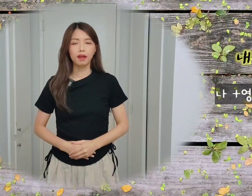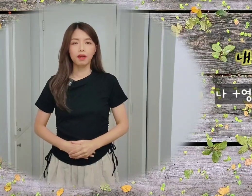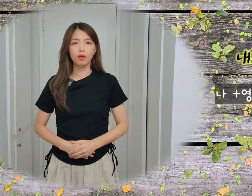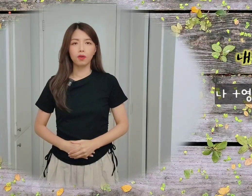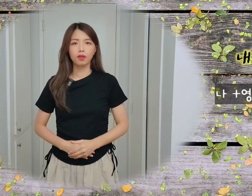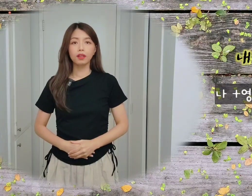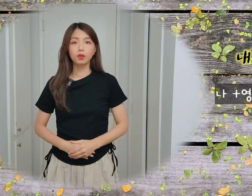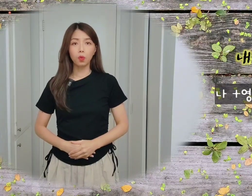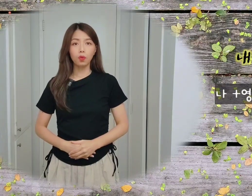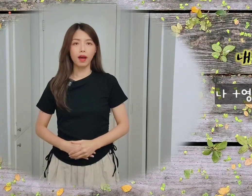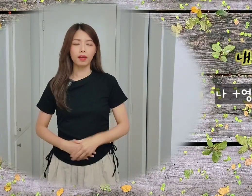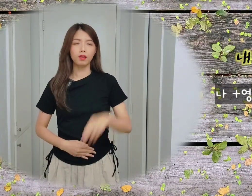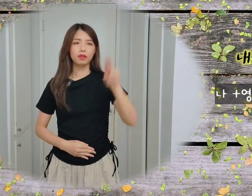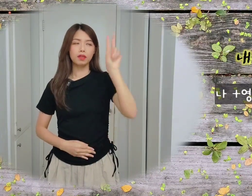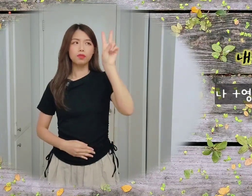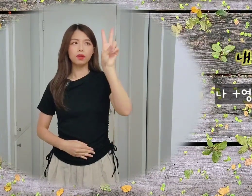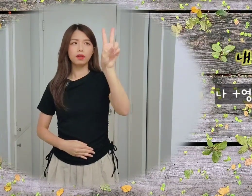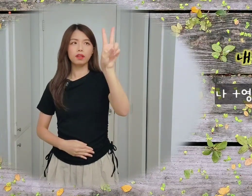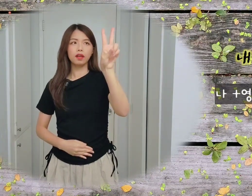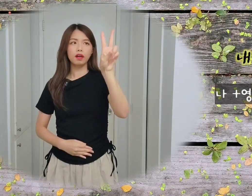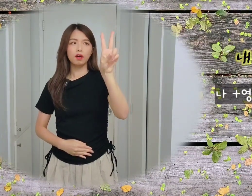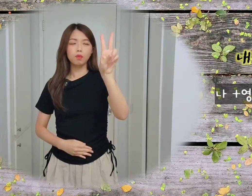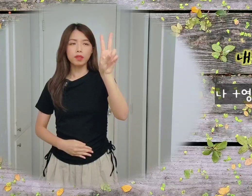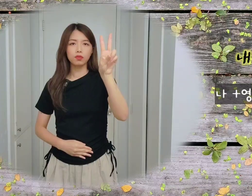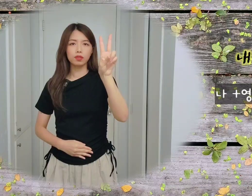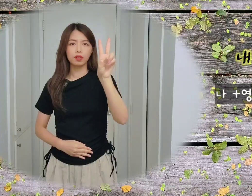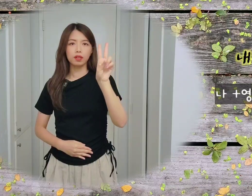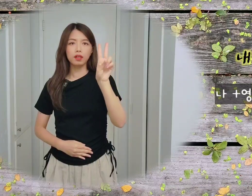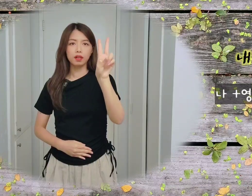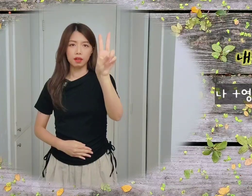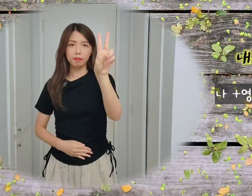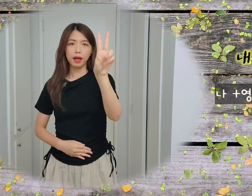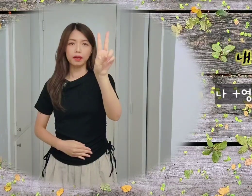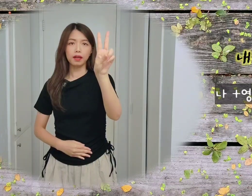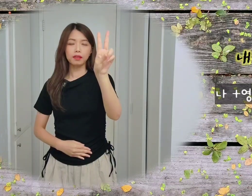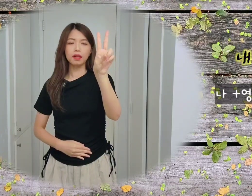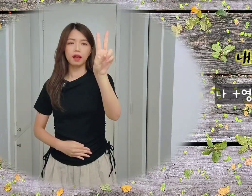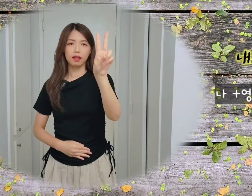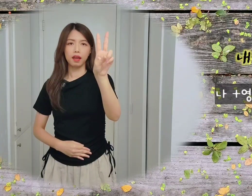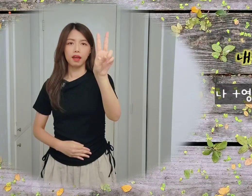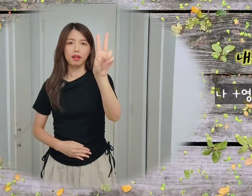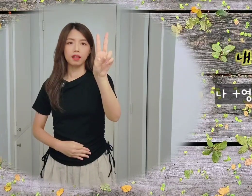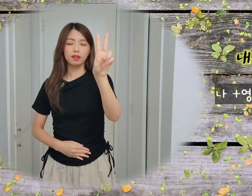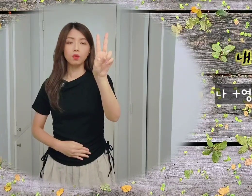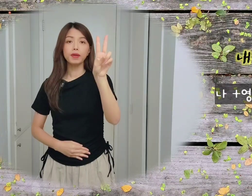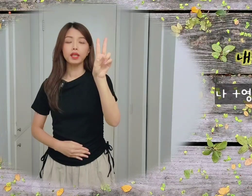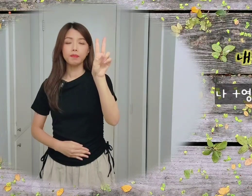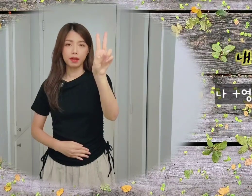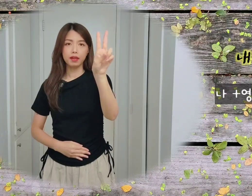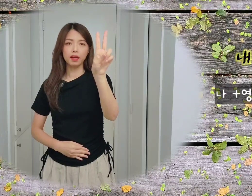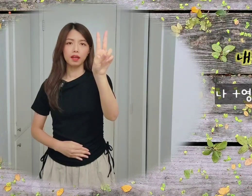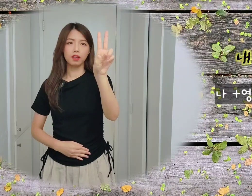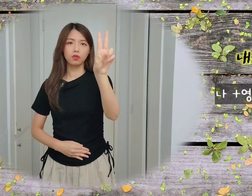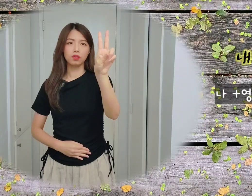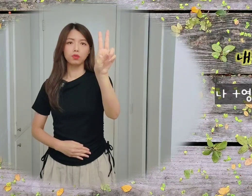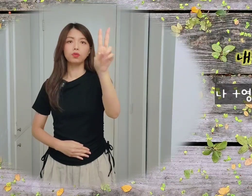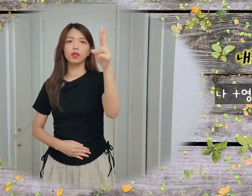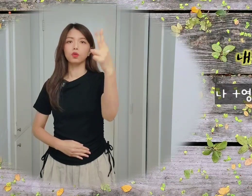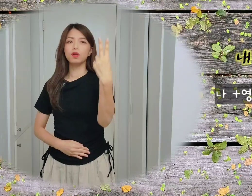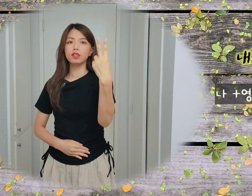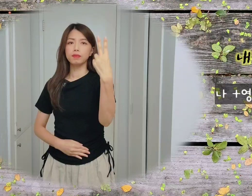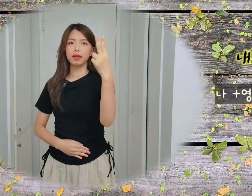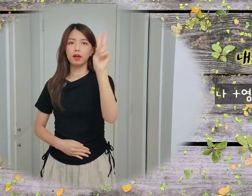돌아갑니다. 일단 돌아 이런 뜻의 수어는 검지중지를 바깥을 향하게, 손바닥이 밖을 향하게 이렇게